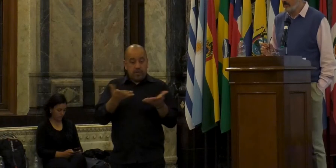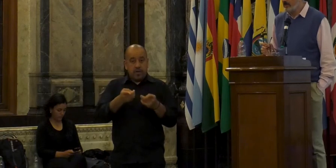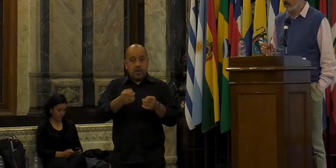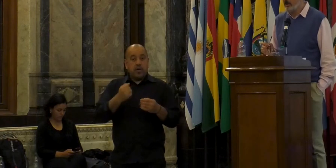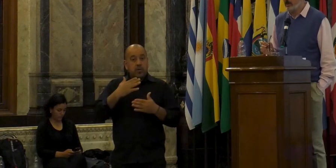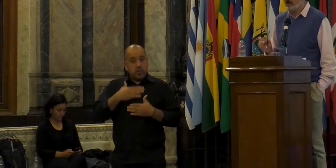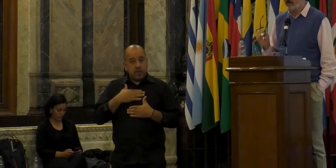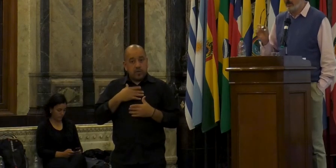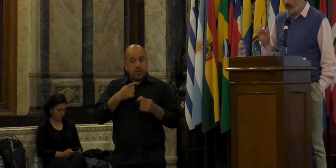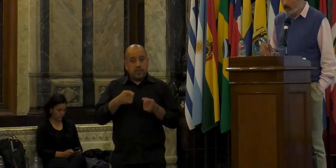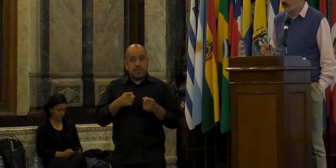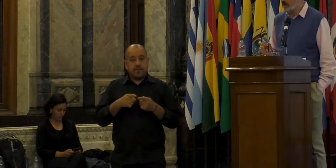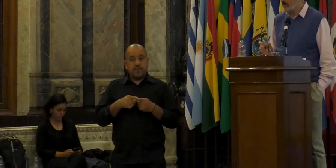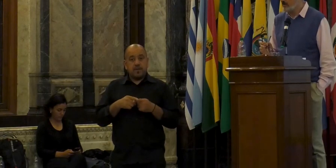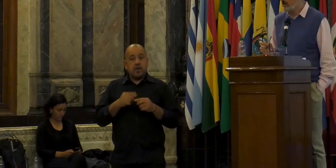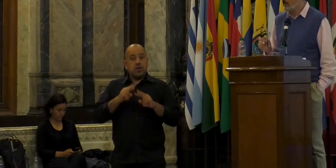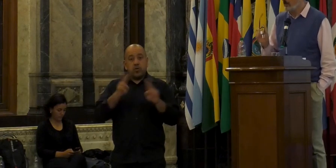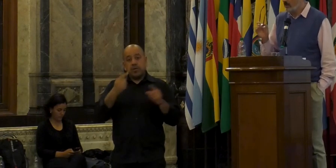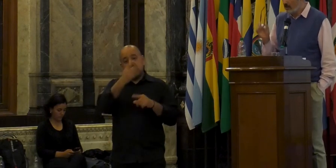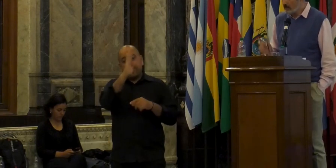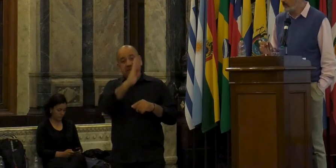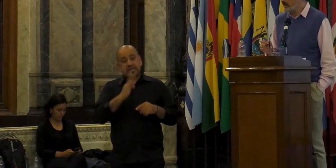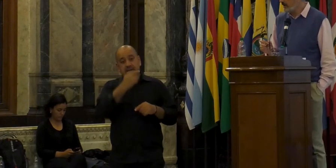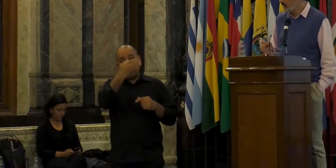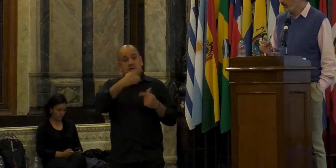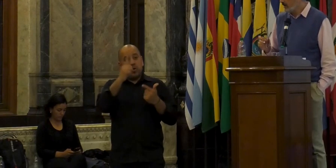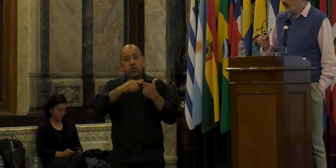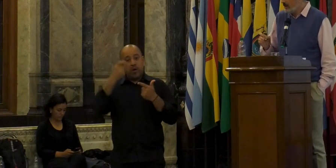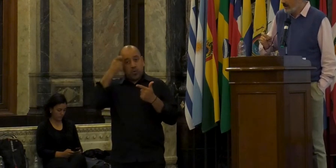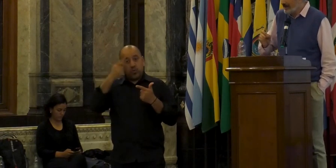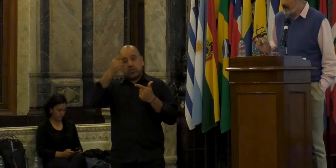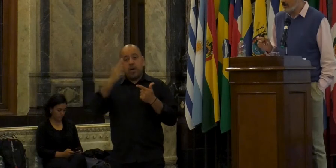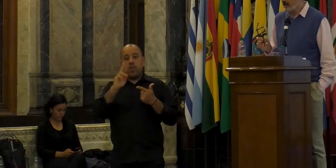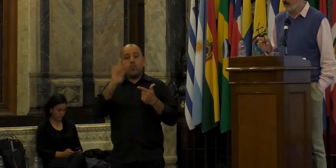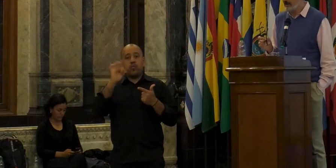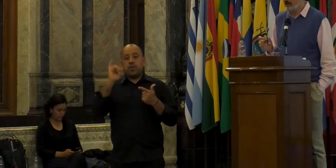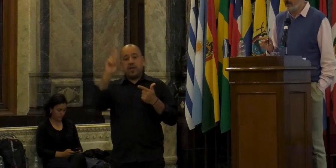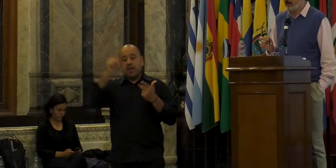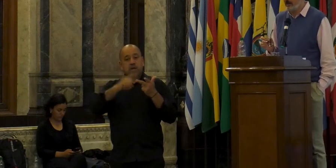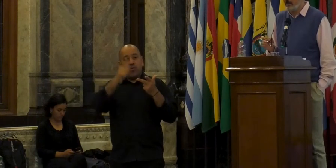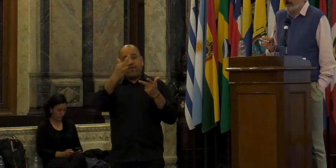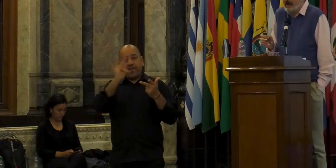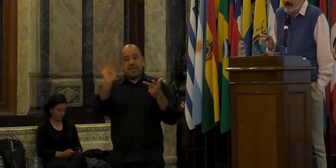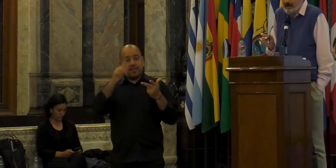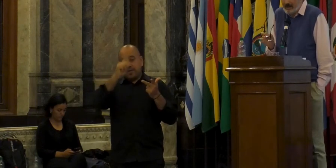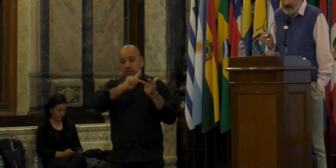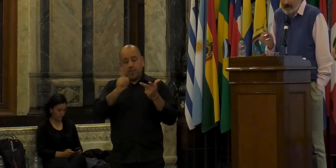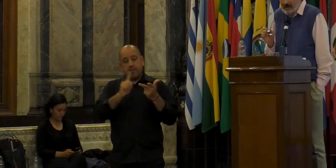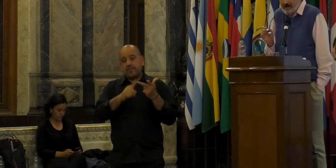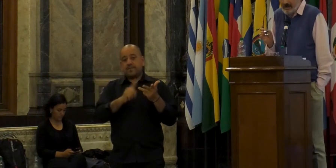Trump, no es Bolsonaro, no es Putin, ni es Erdogan,